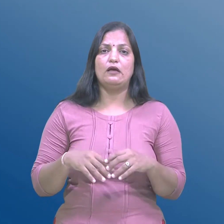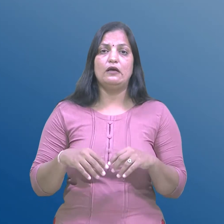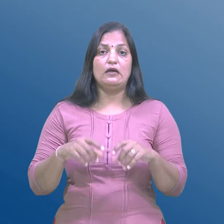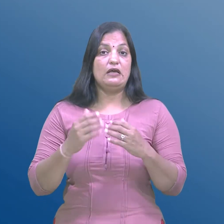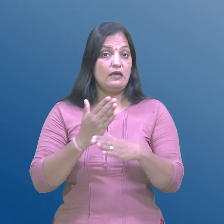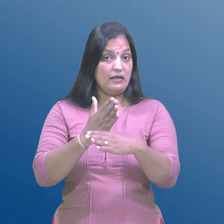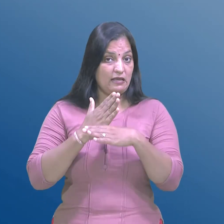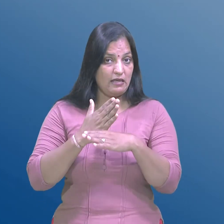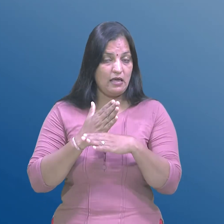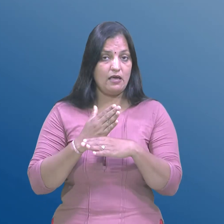સંરક્ષણ,